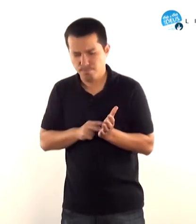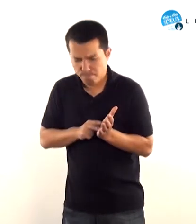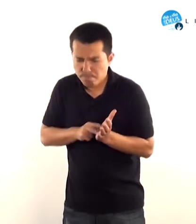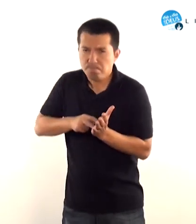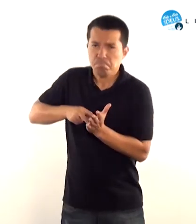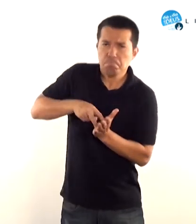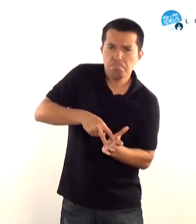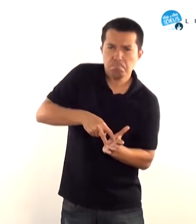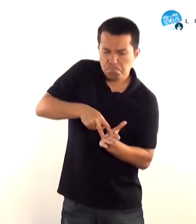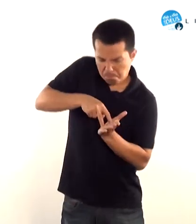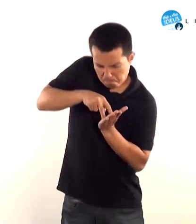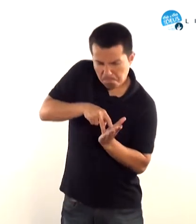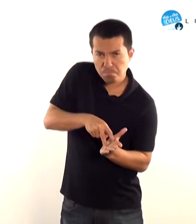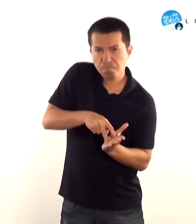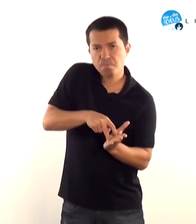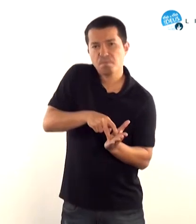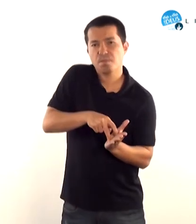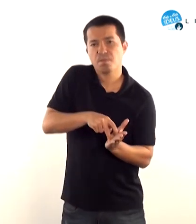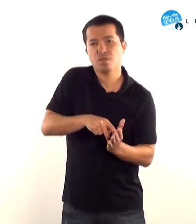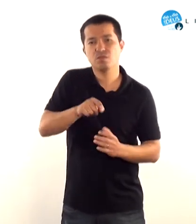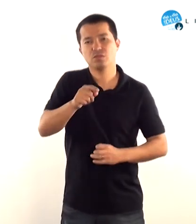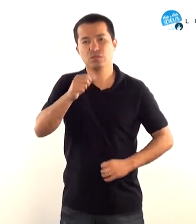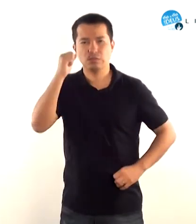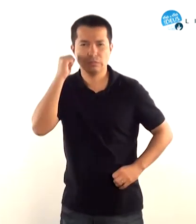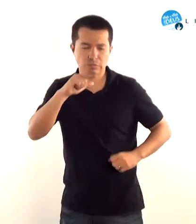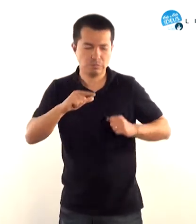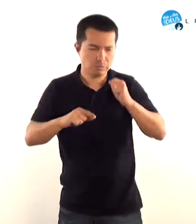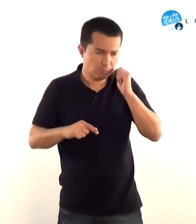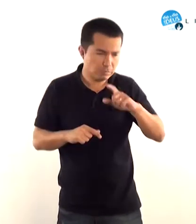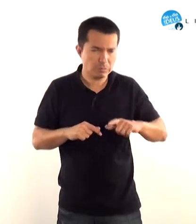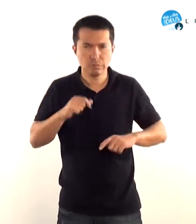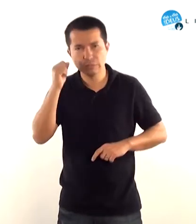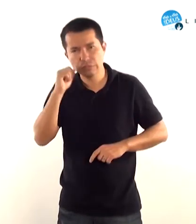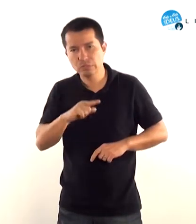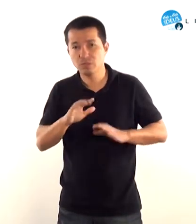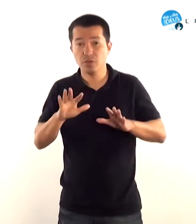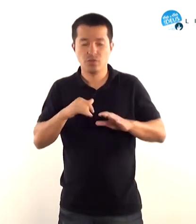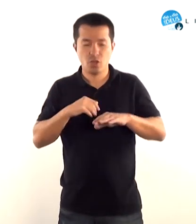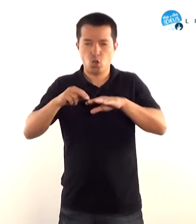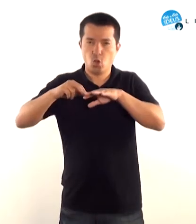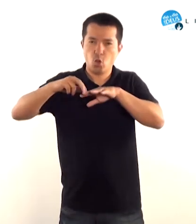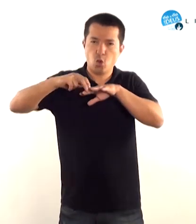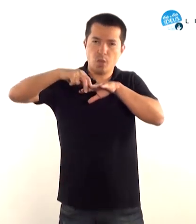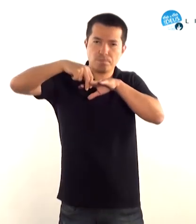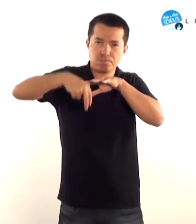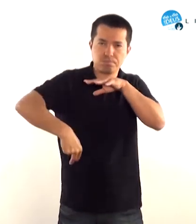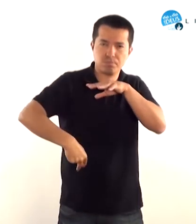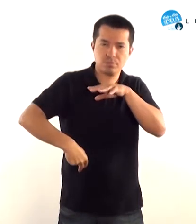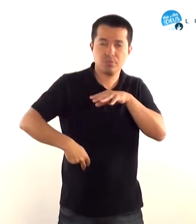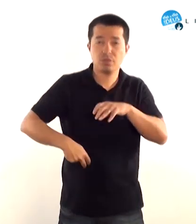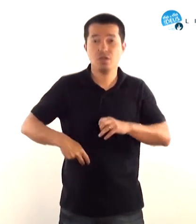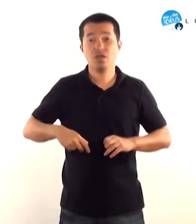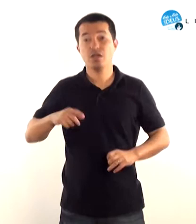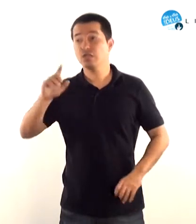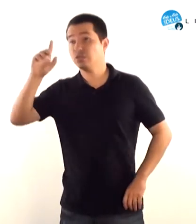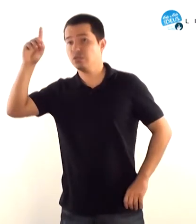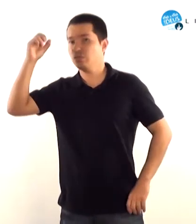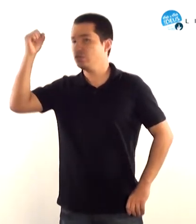tudo quanto era jeito e não conseguiu. Aí veio graça de Deus. E você sabe que